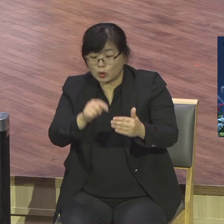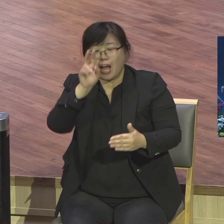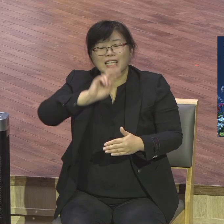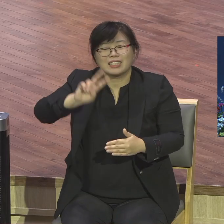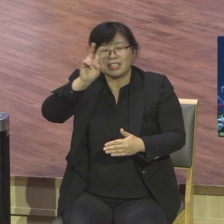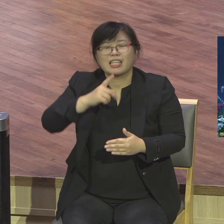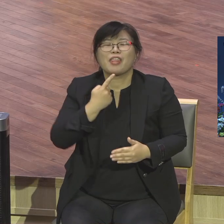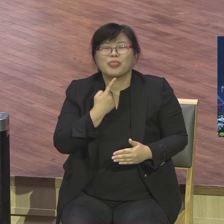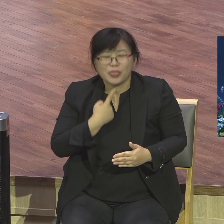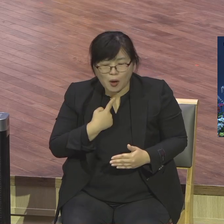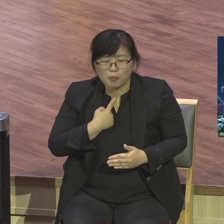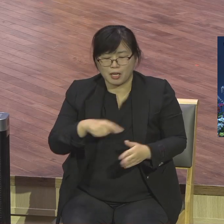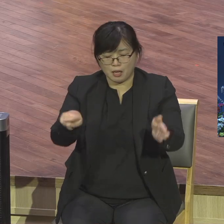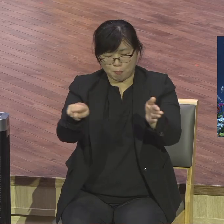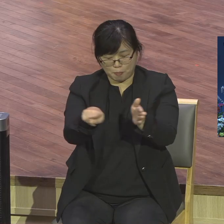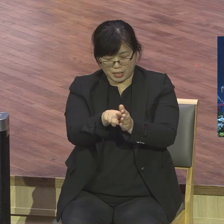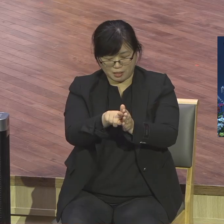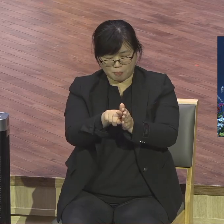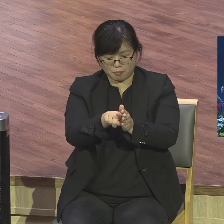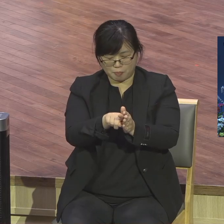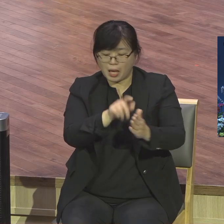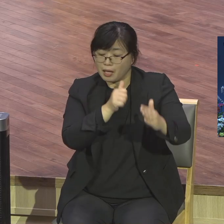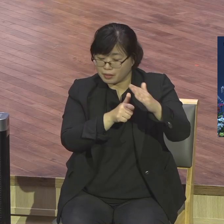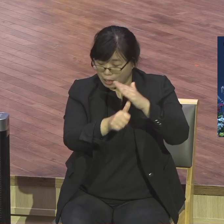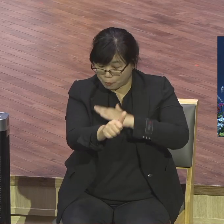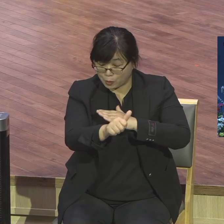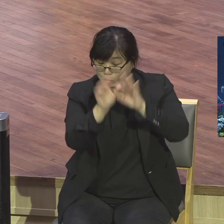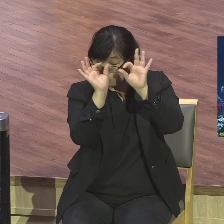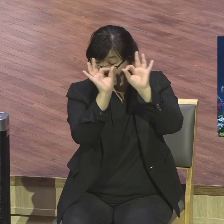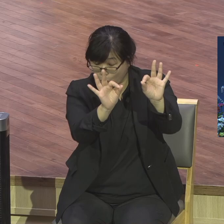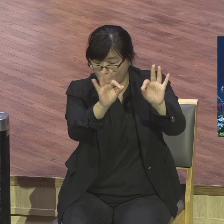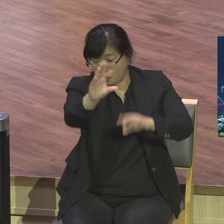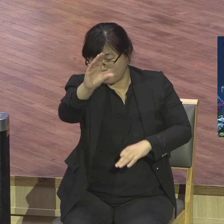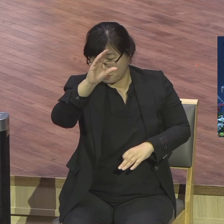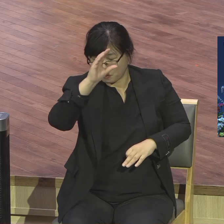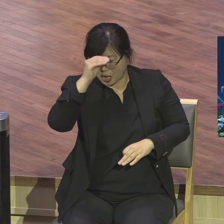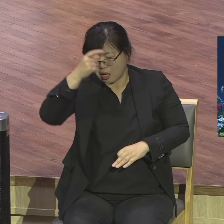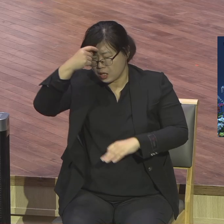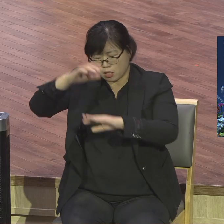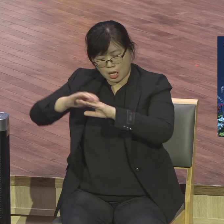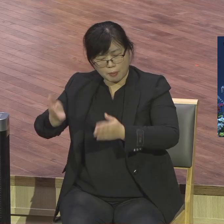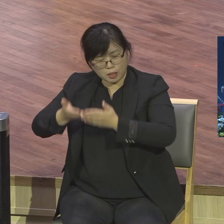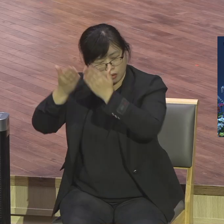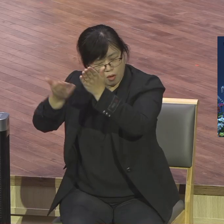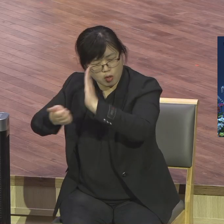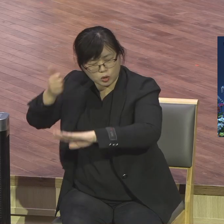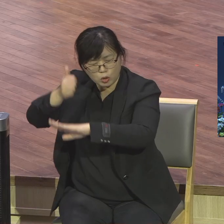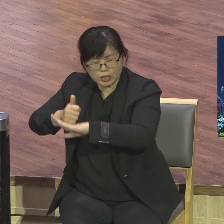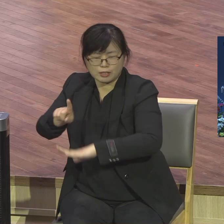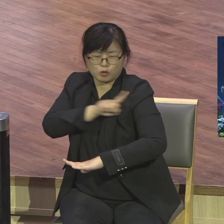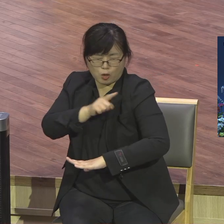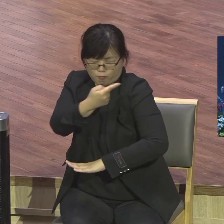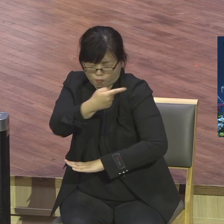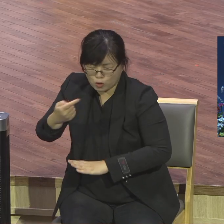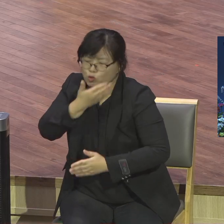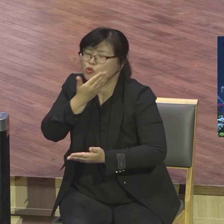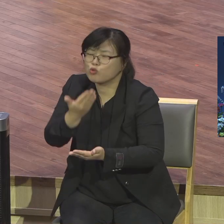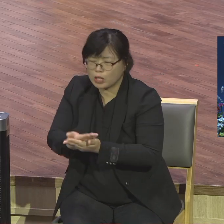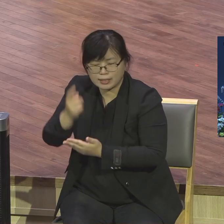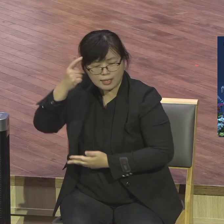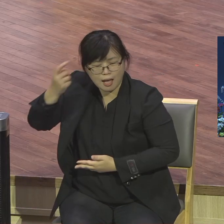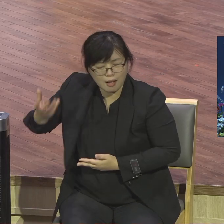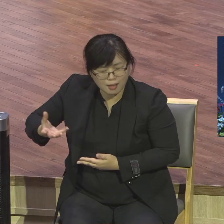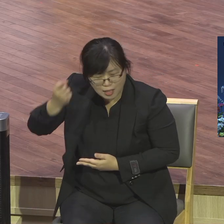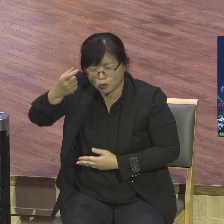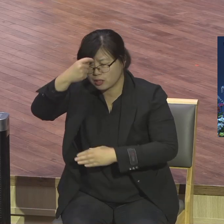자들의 모습을 보고 모든 성도들이 예배 성공이 가장 우선순이오 하나님의 예배하는 것이 최우선순이고 예배를